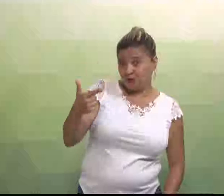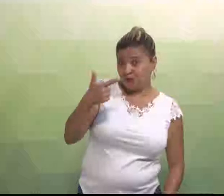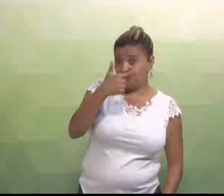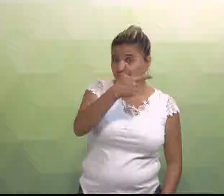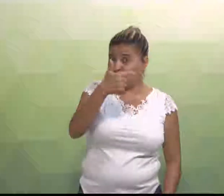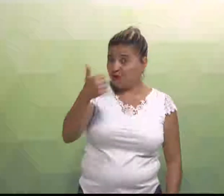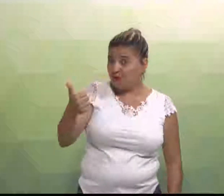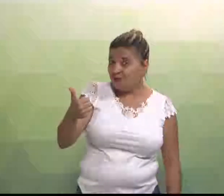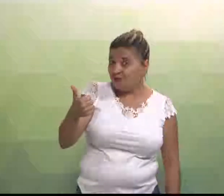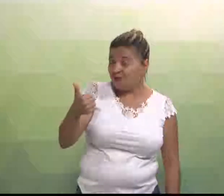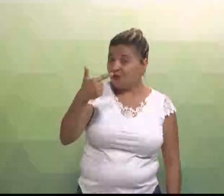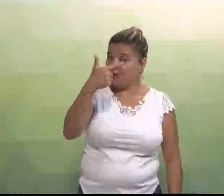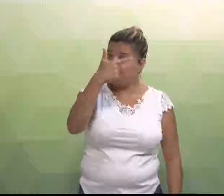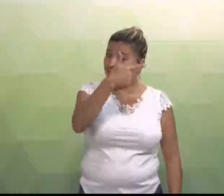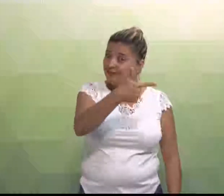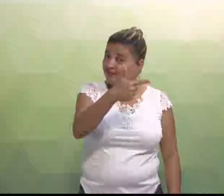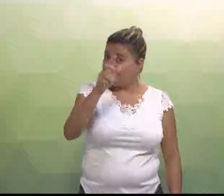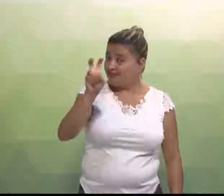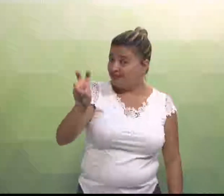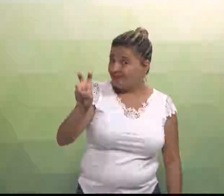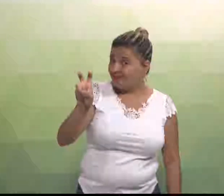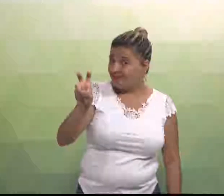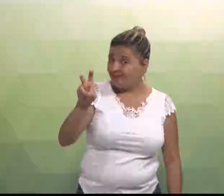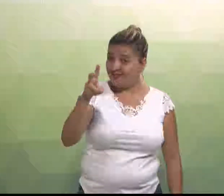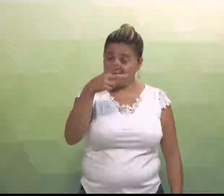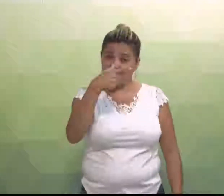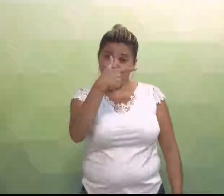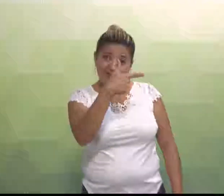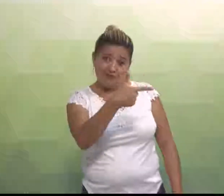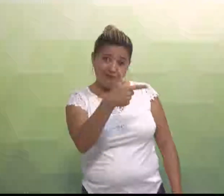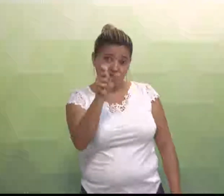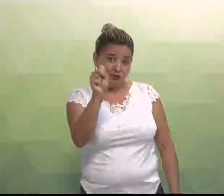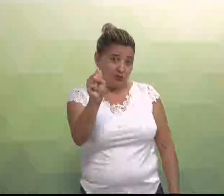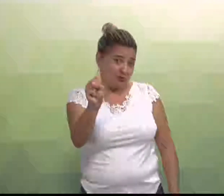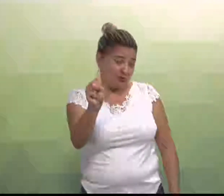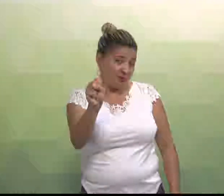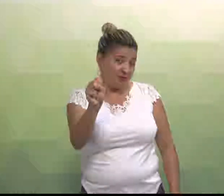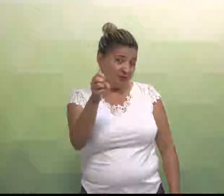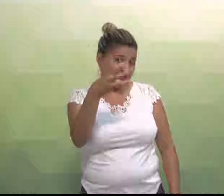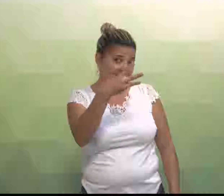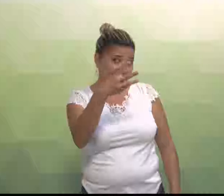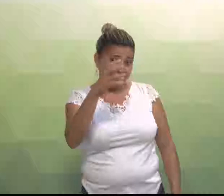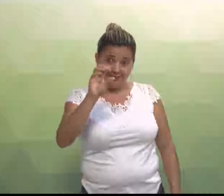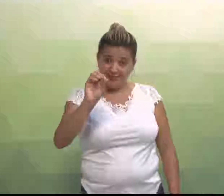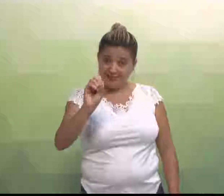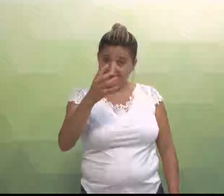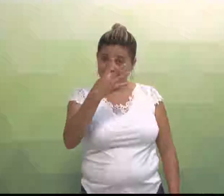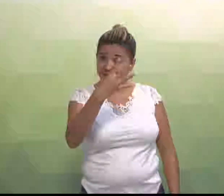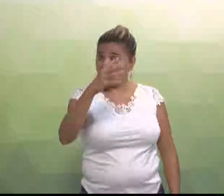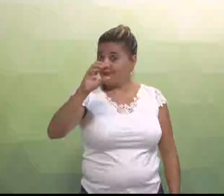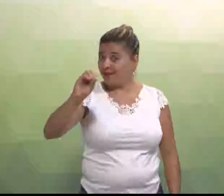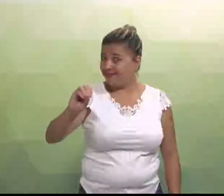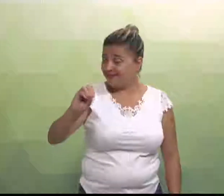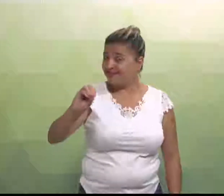22, 21, 25, 28, 30,